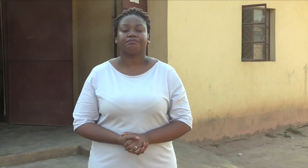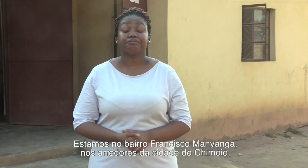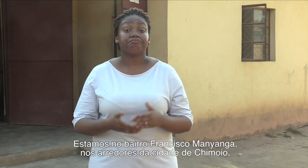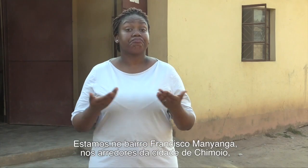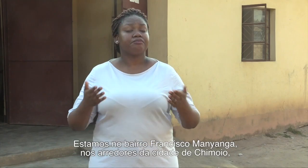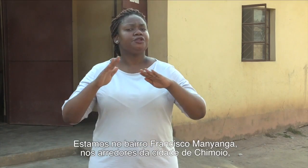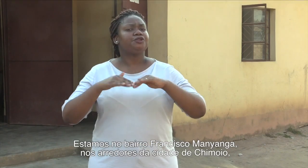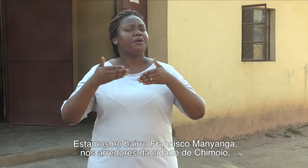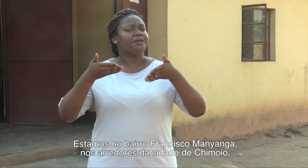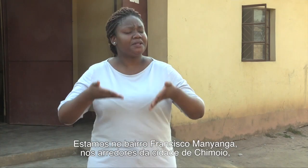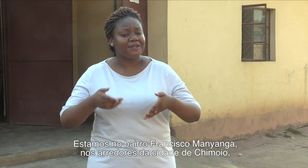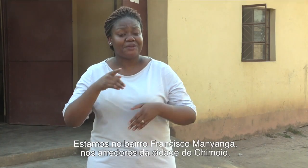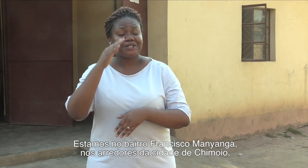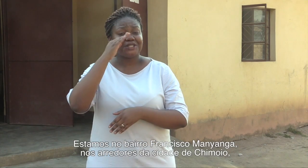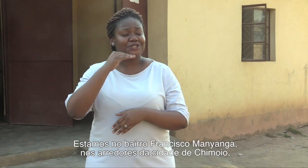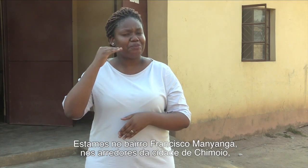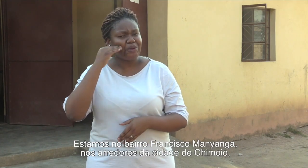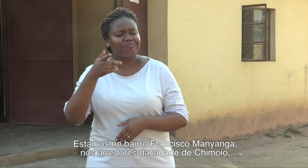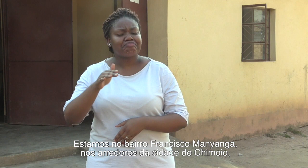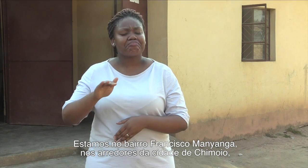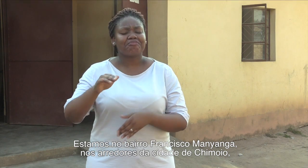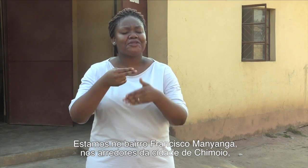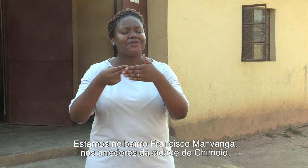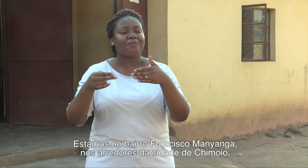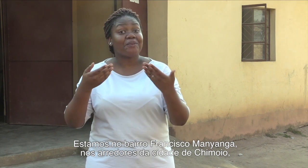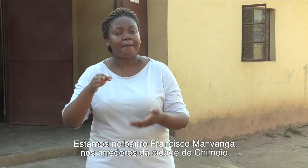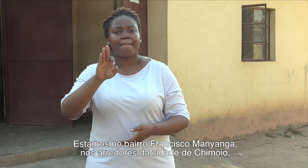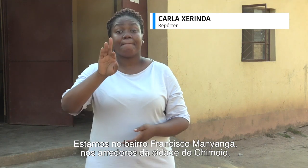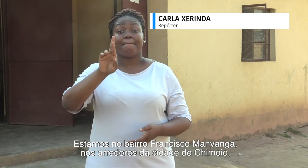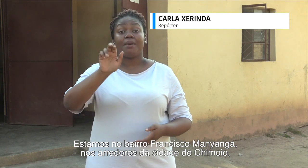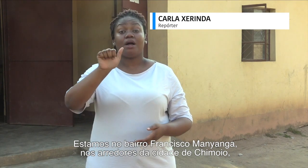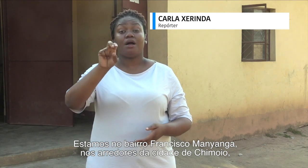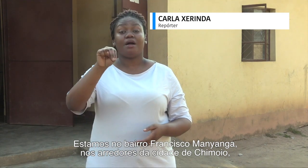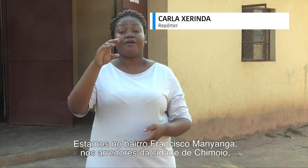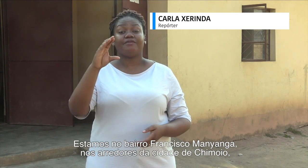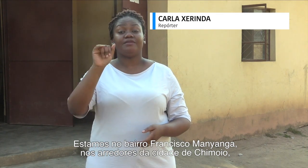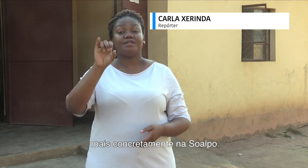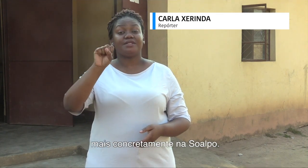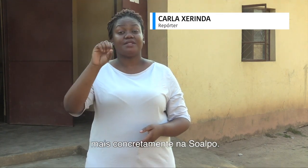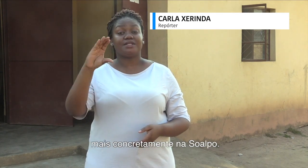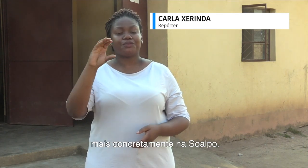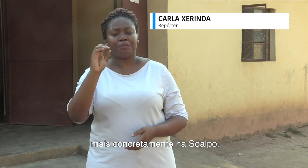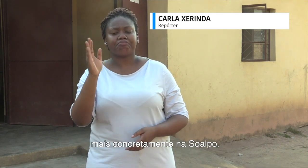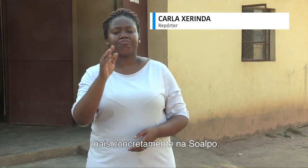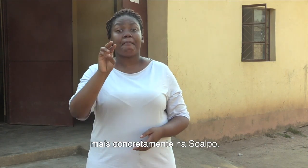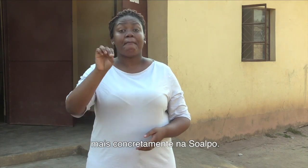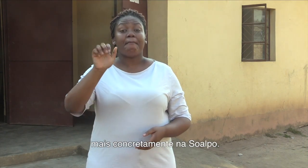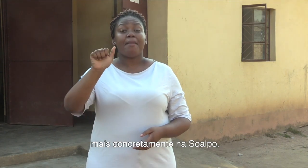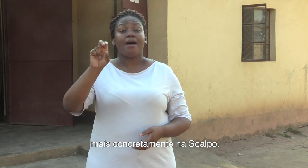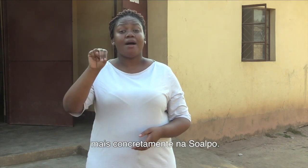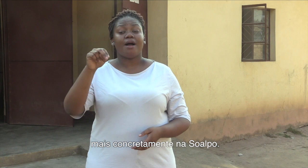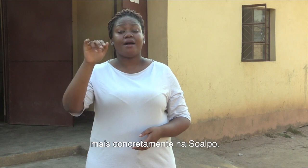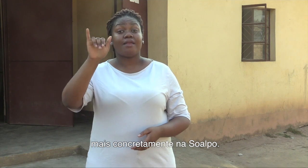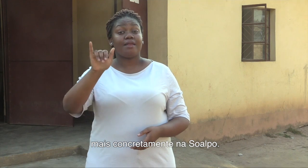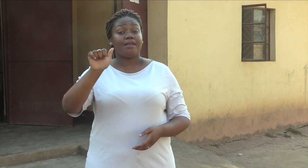Estamos no bairro Francisco Manhanga, nos arredores da cidade de Chimoio, mais concretamente